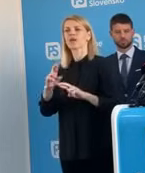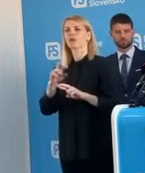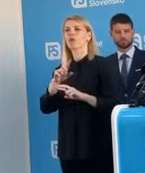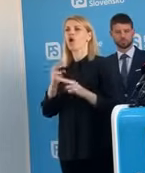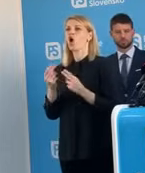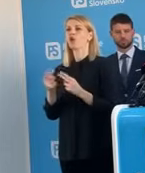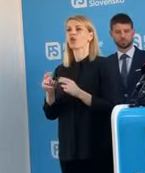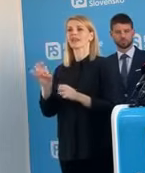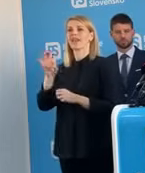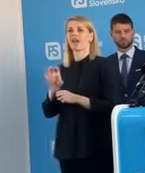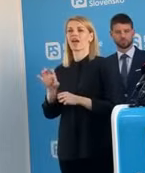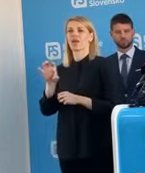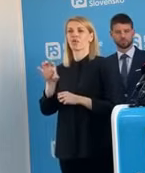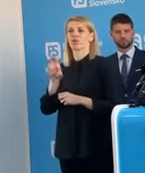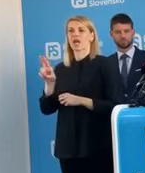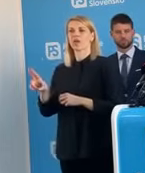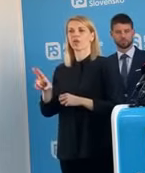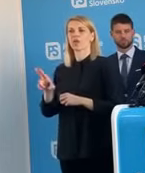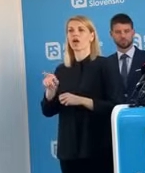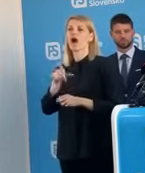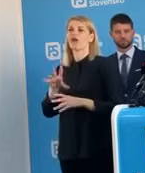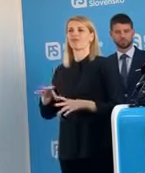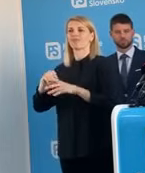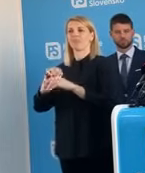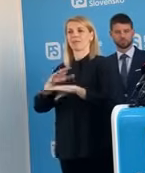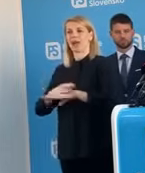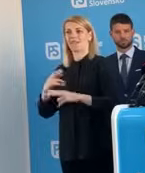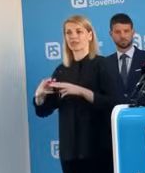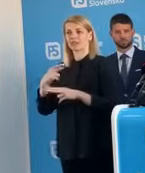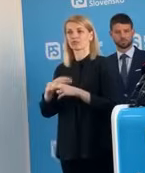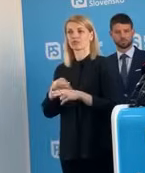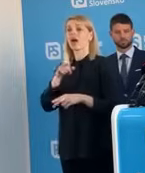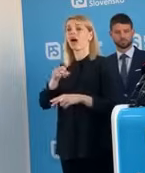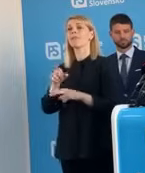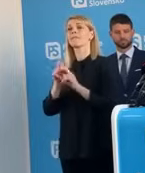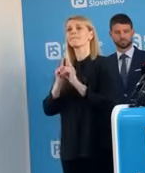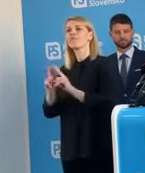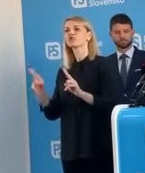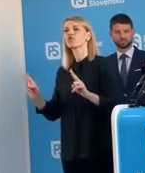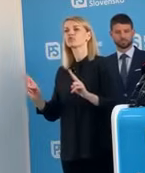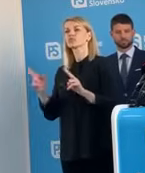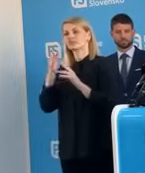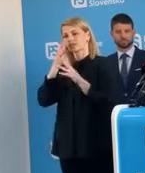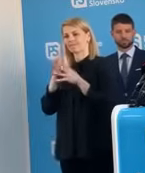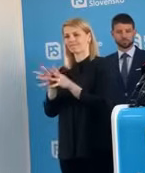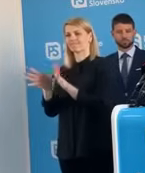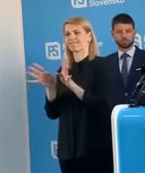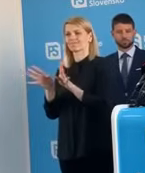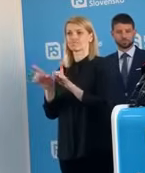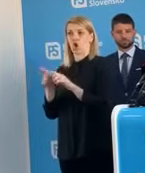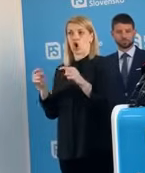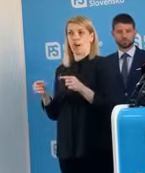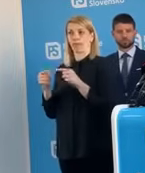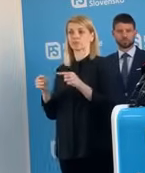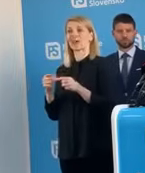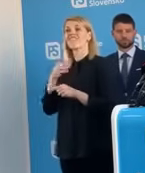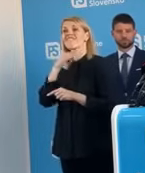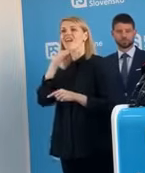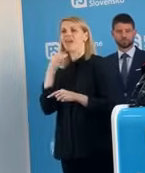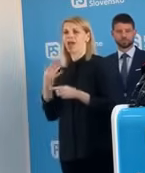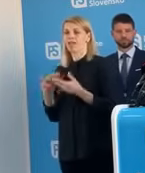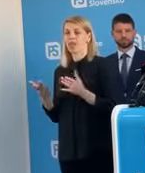hodnoty únie, medzi ktoré patrí aj právny štát. Takže tých možností z pohľadu opozičnej strany nie je